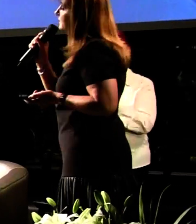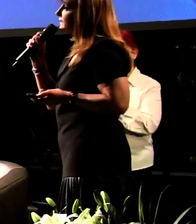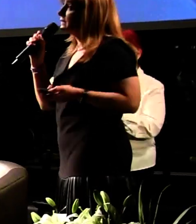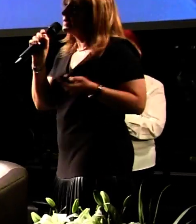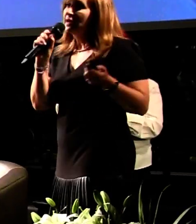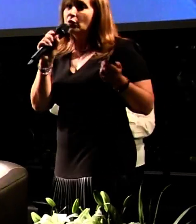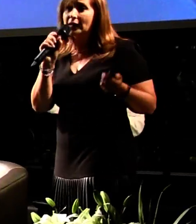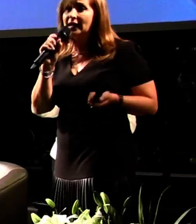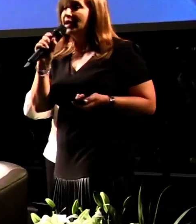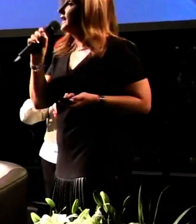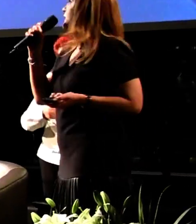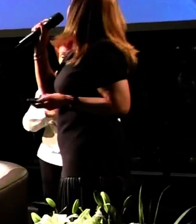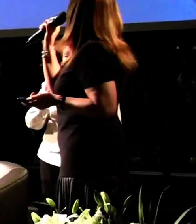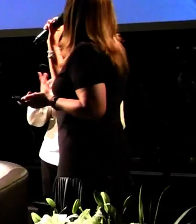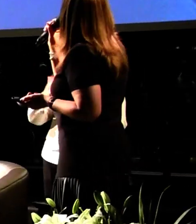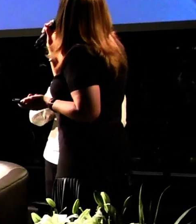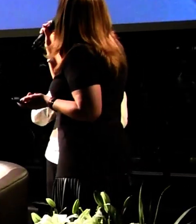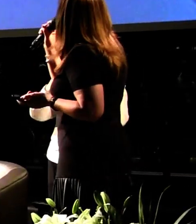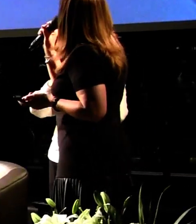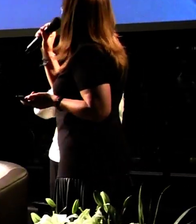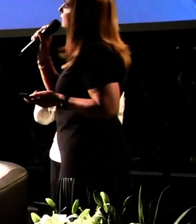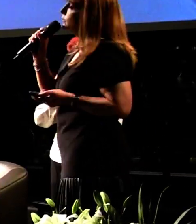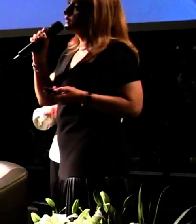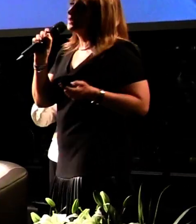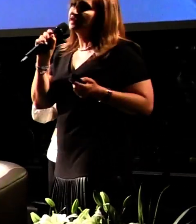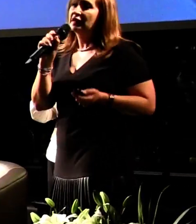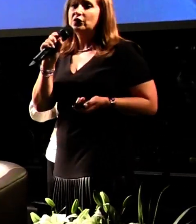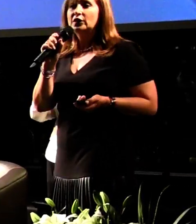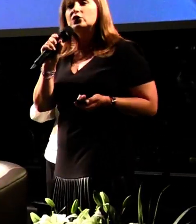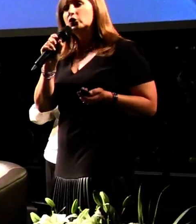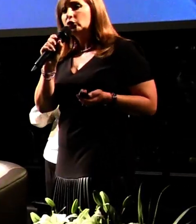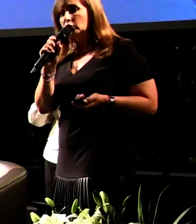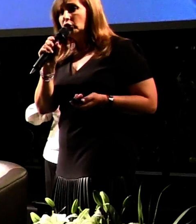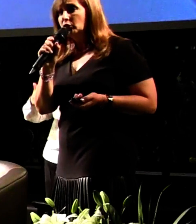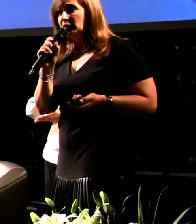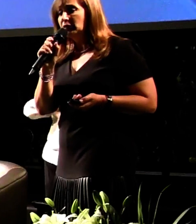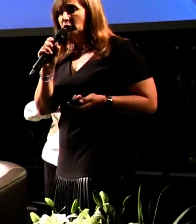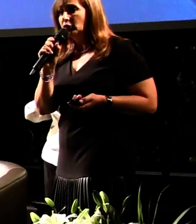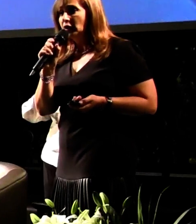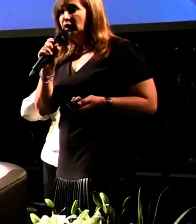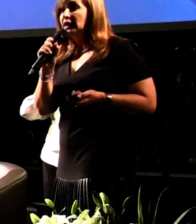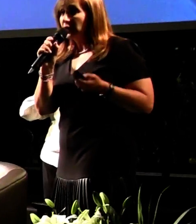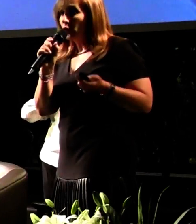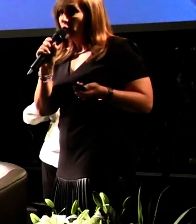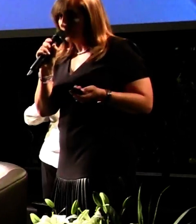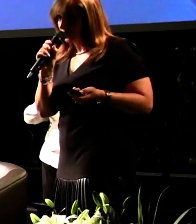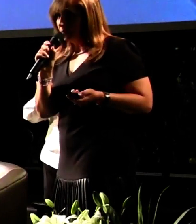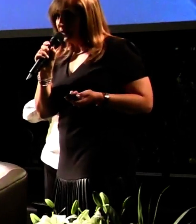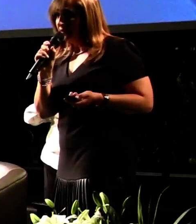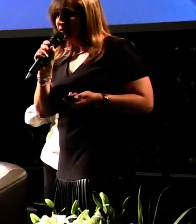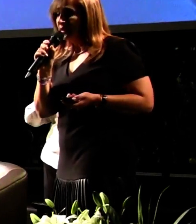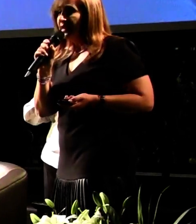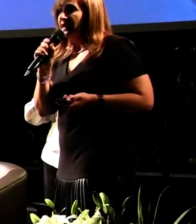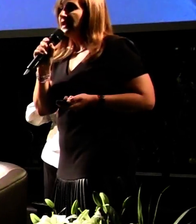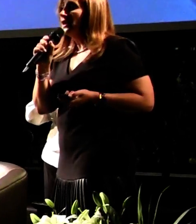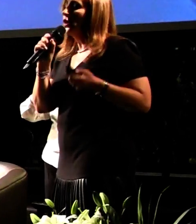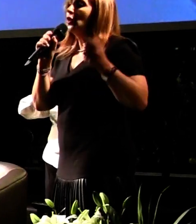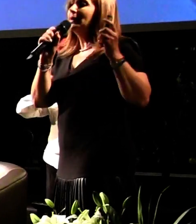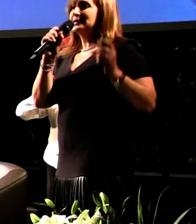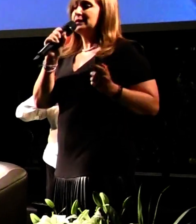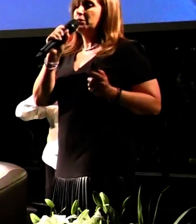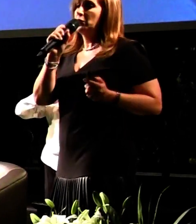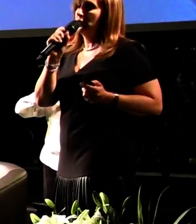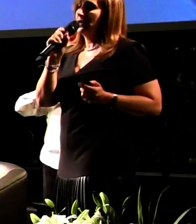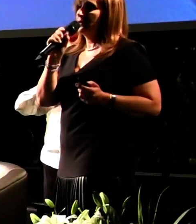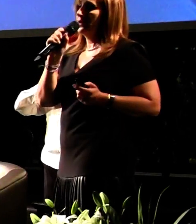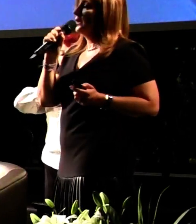la capacidad para lograr resultados positivos en nuestras relaciones con nosotros mismos y con los demás. Y lo